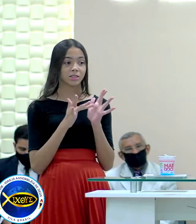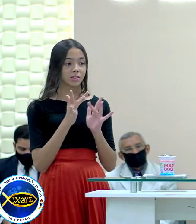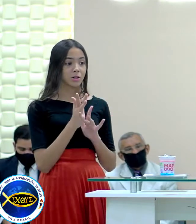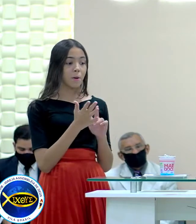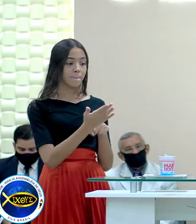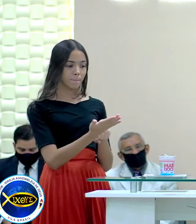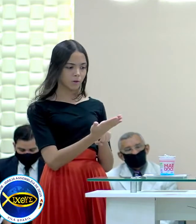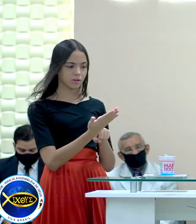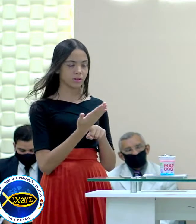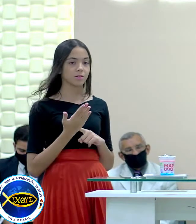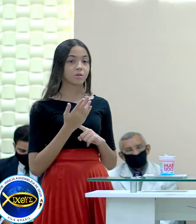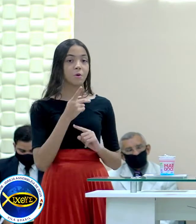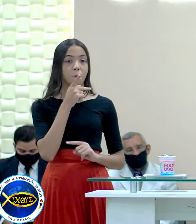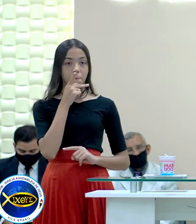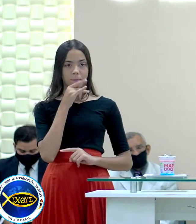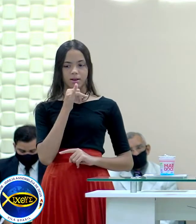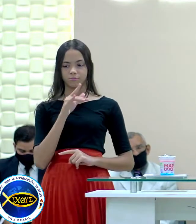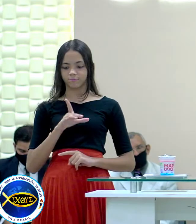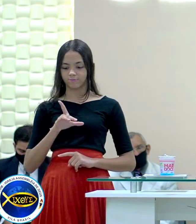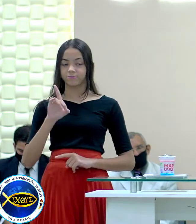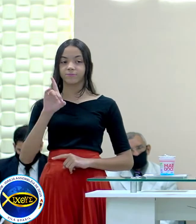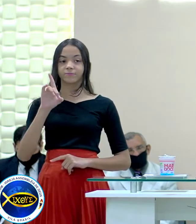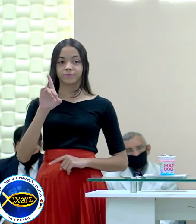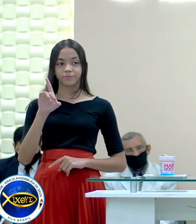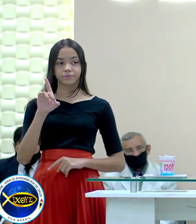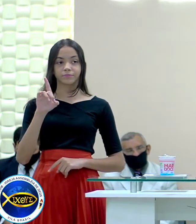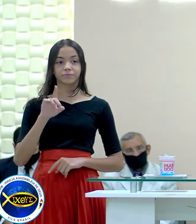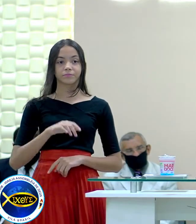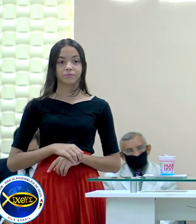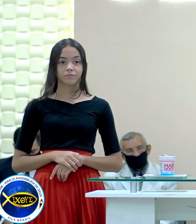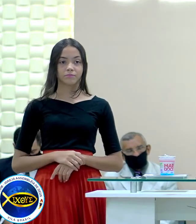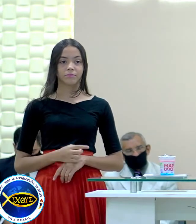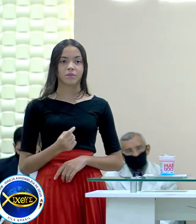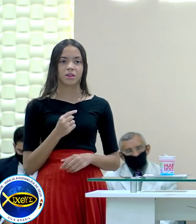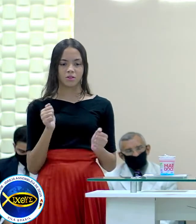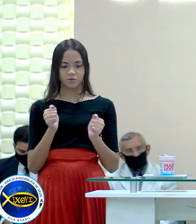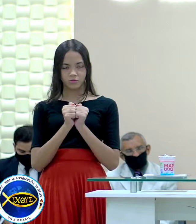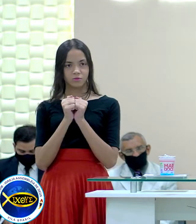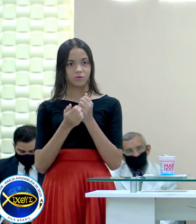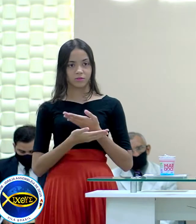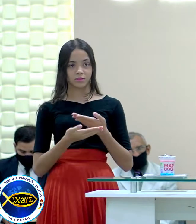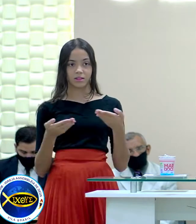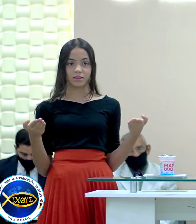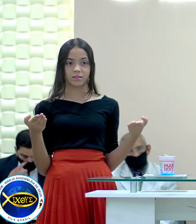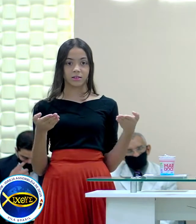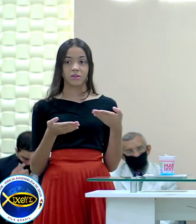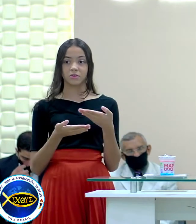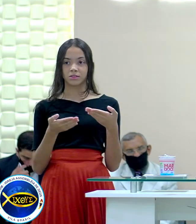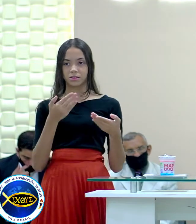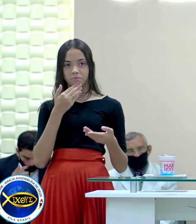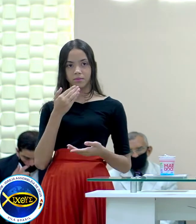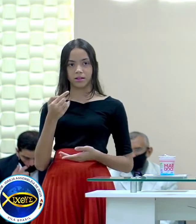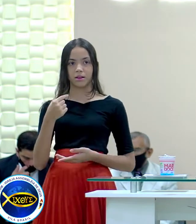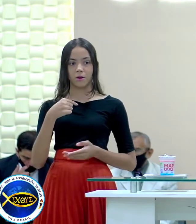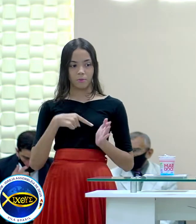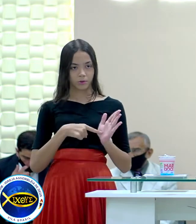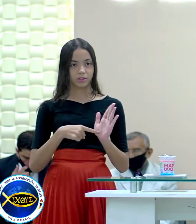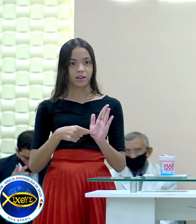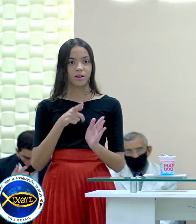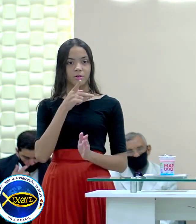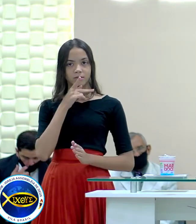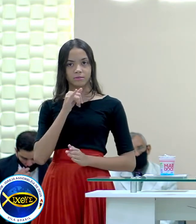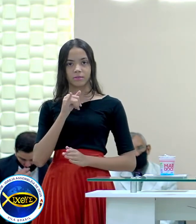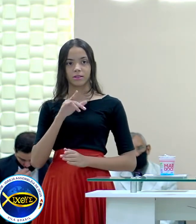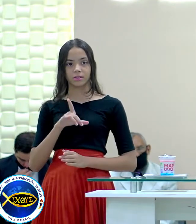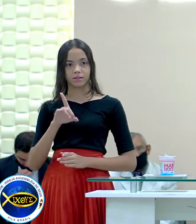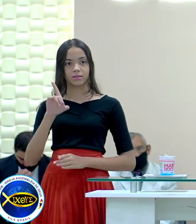Pai. Ele disse: há tanto tempo eu estou convosco e vocês ainda pedem para eu mostrar o Pai. Em outras